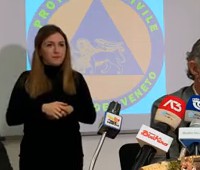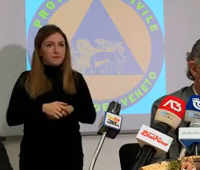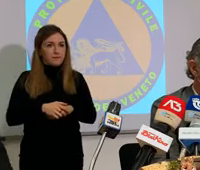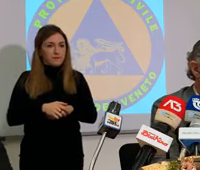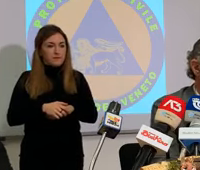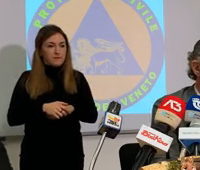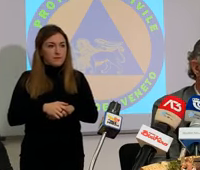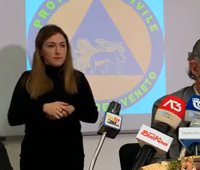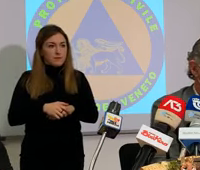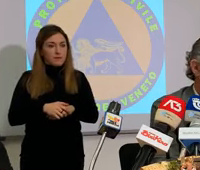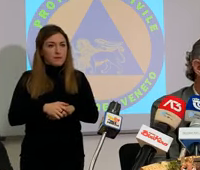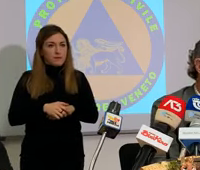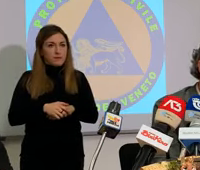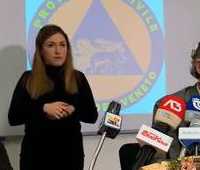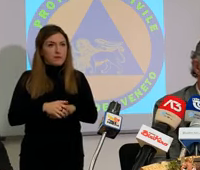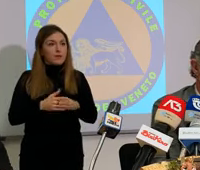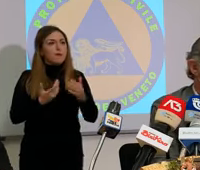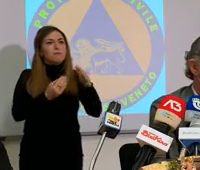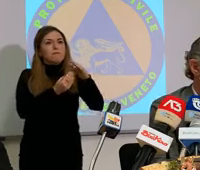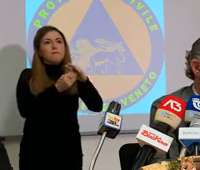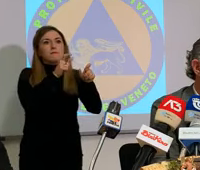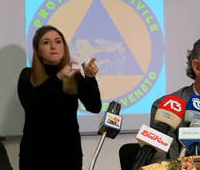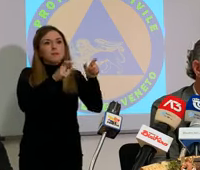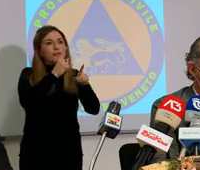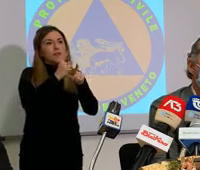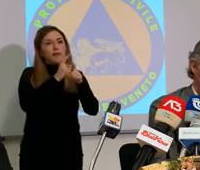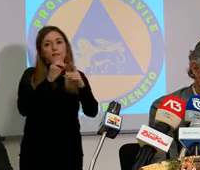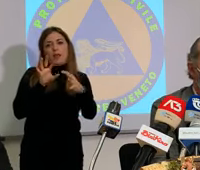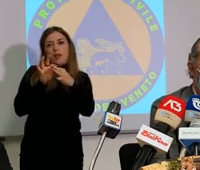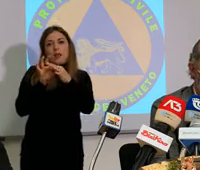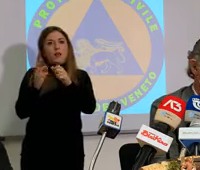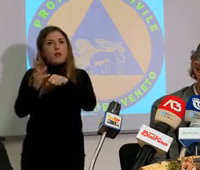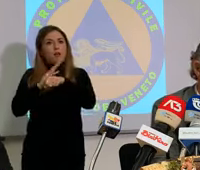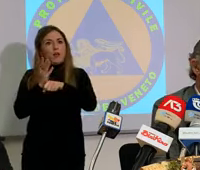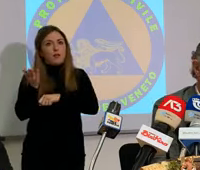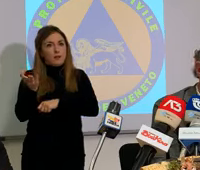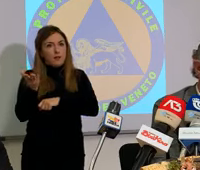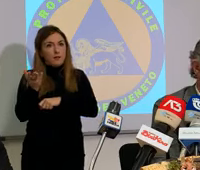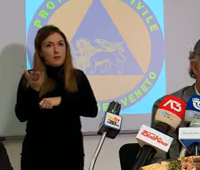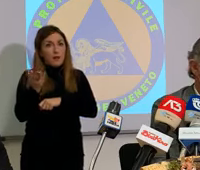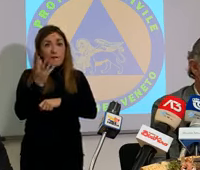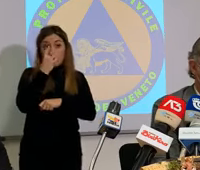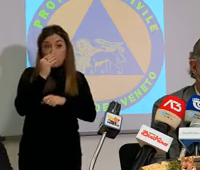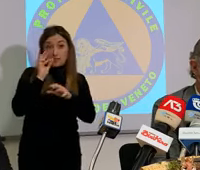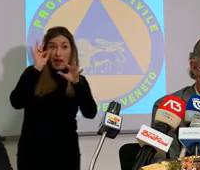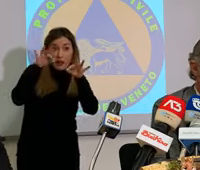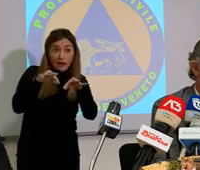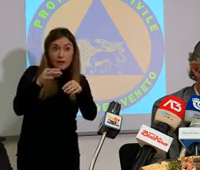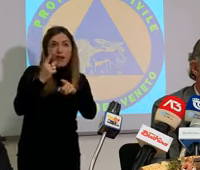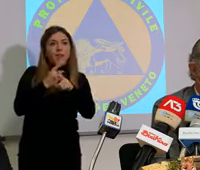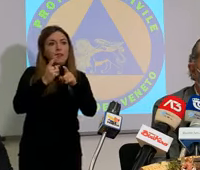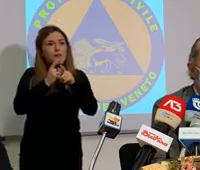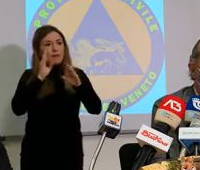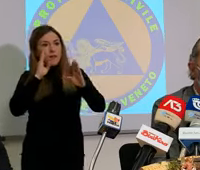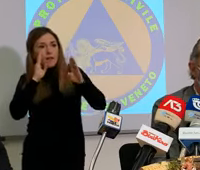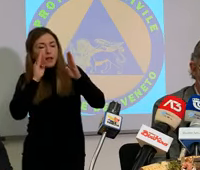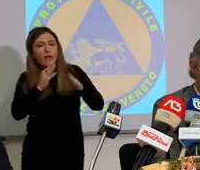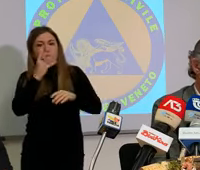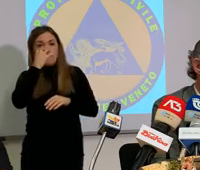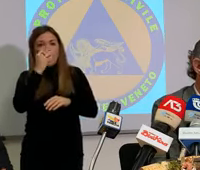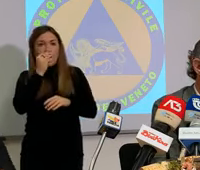covi dello stesso personale che comunque dovrà essere occupato per i covi e se arriverà l'influenza dovrà essere lo stesso personale che comunque dovrà essere